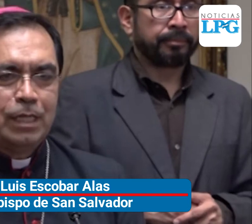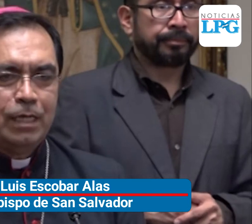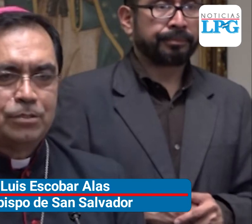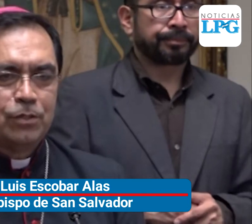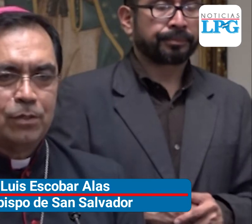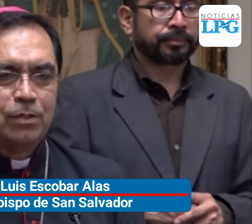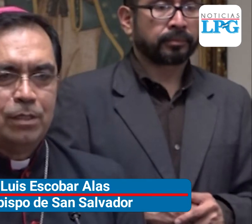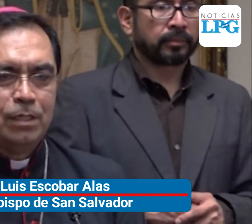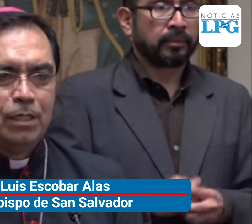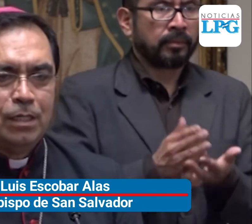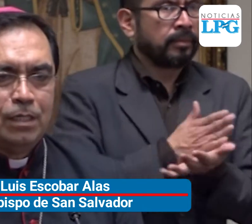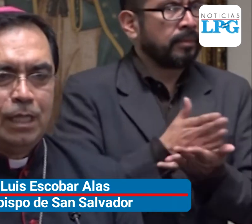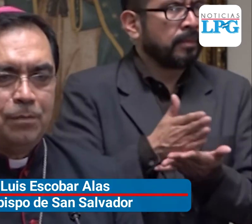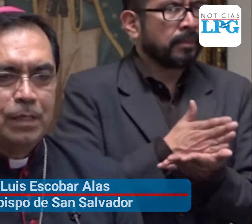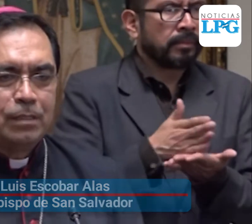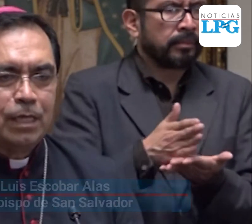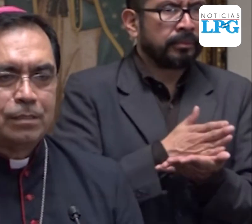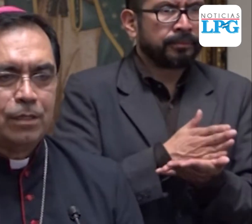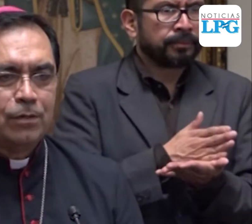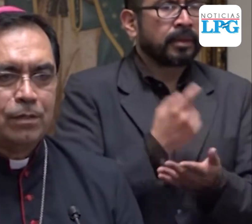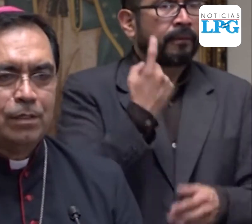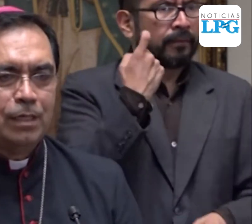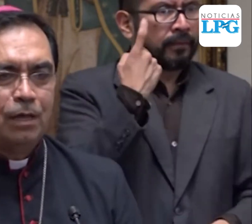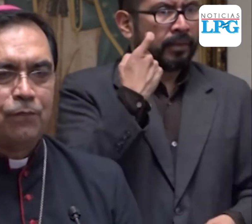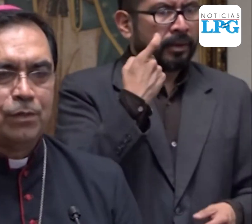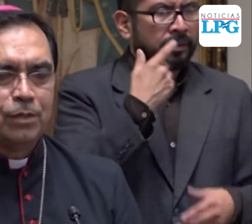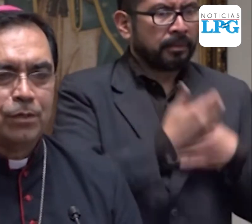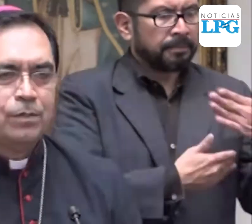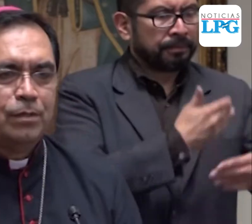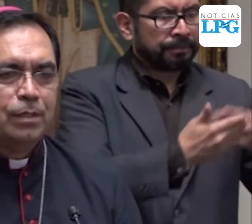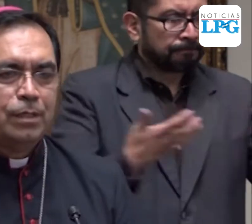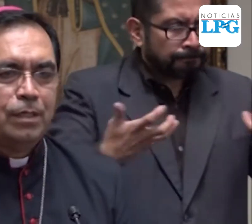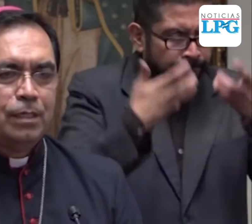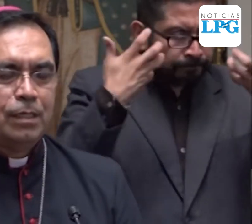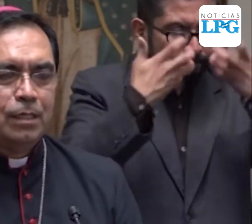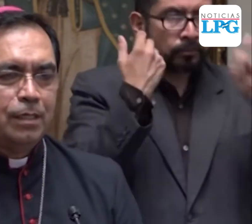no se ha hecho la investigación a fondo,